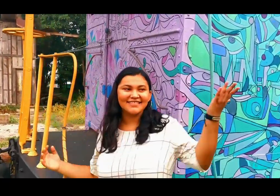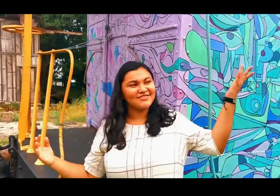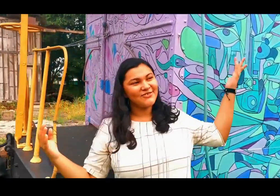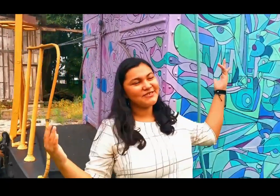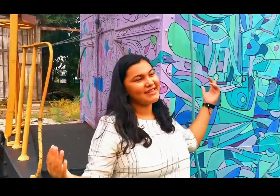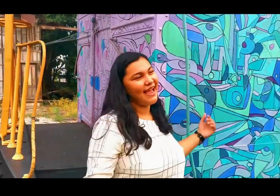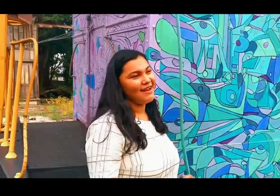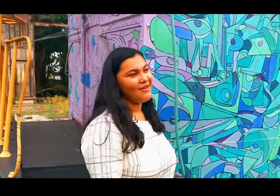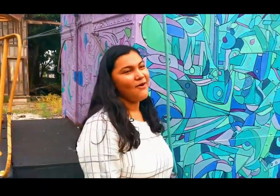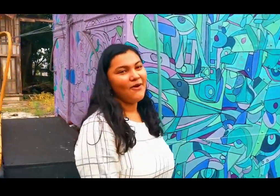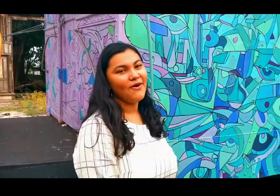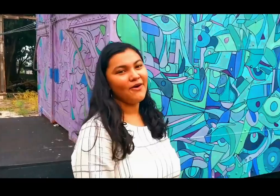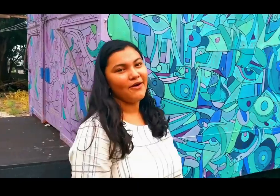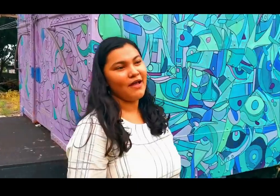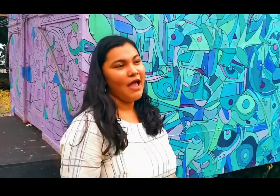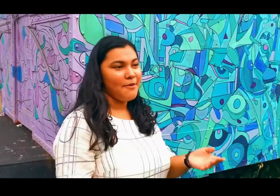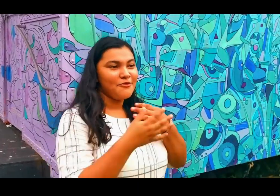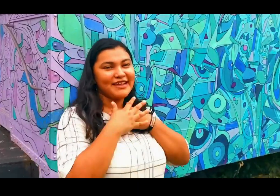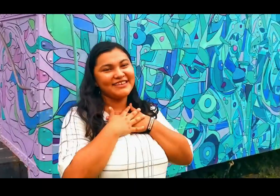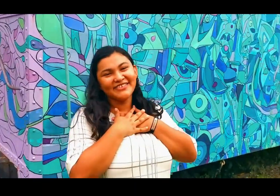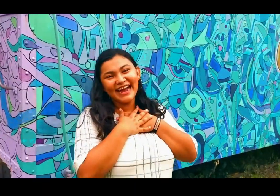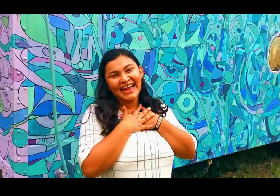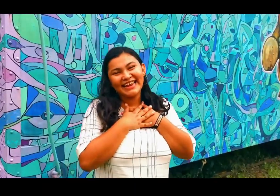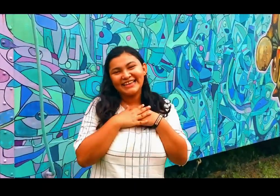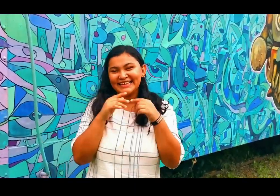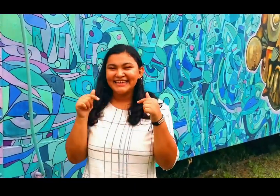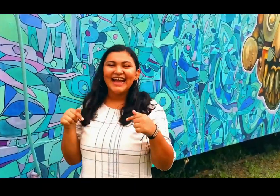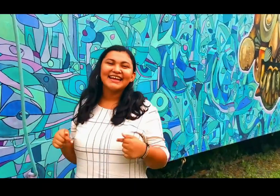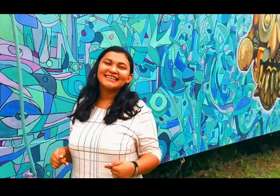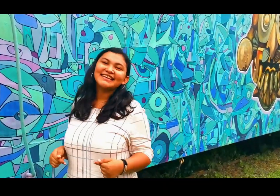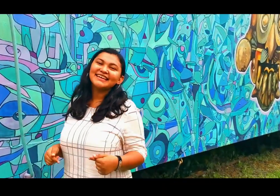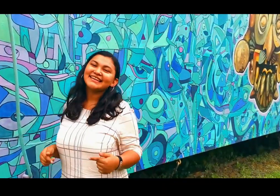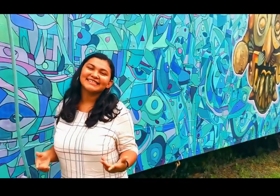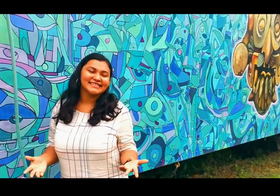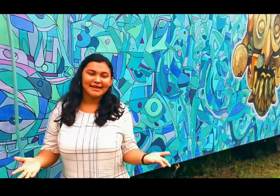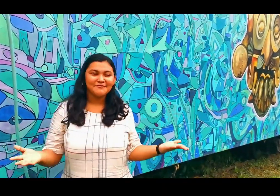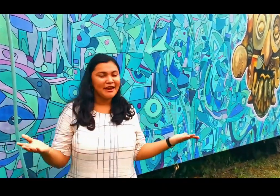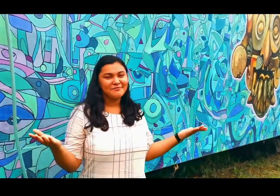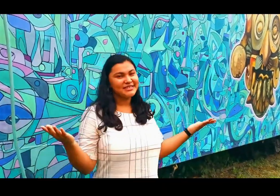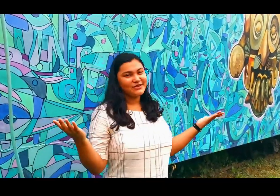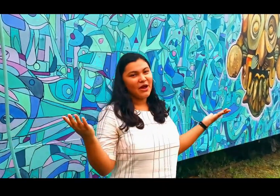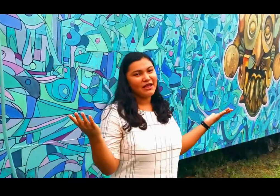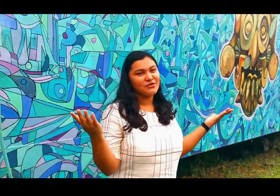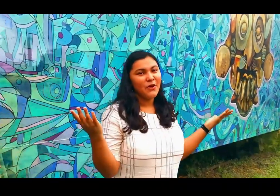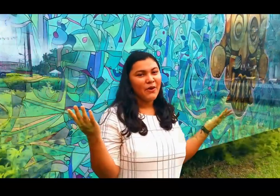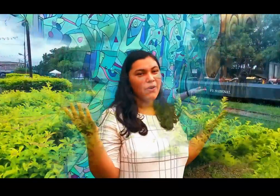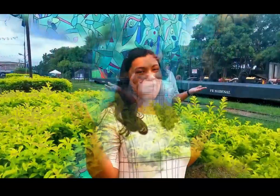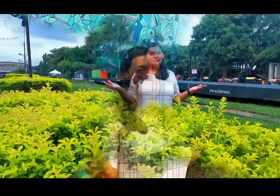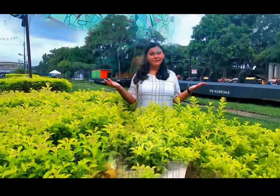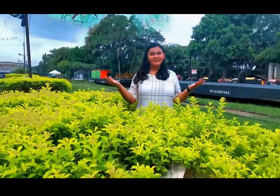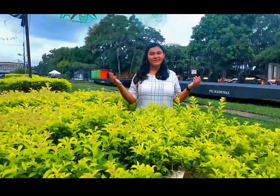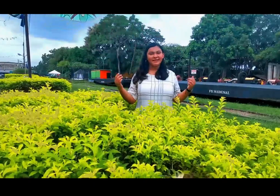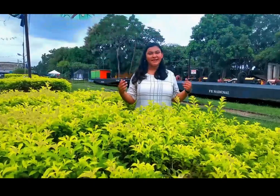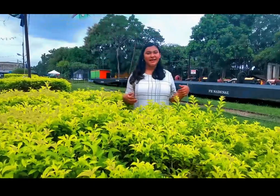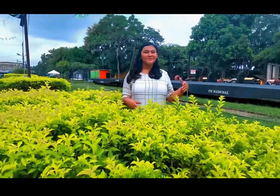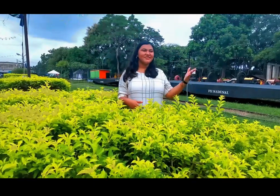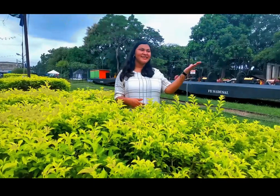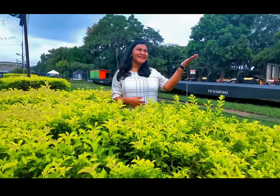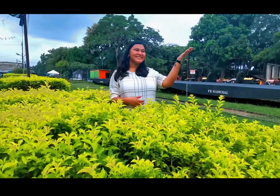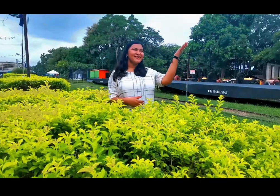tu cielo, porque yo elegí aquí sembrar mis sueños, porque Dios